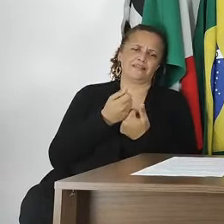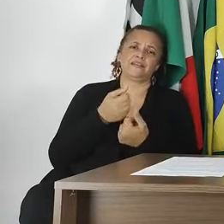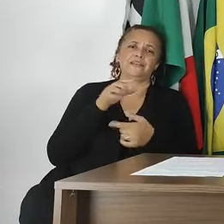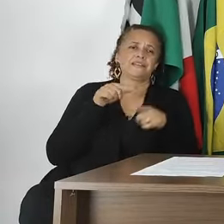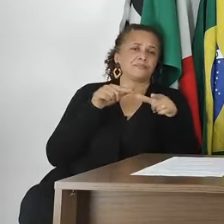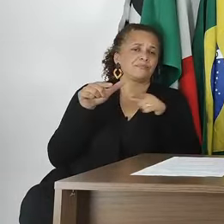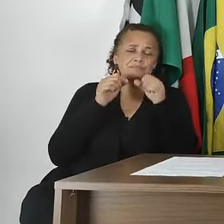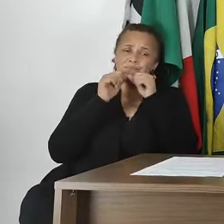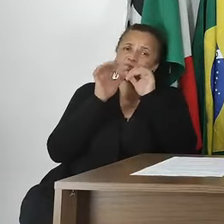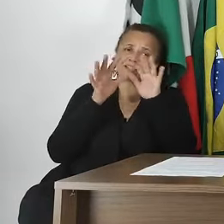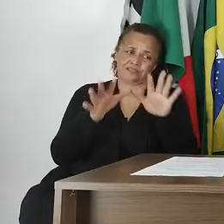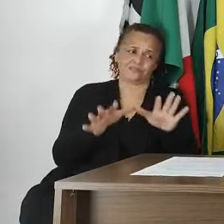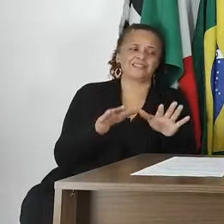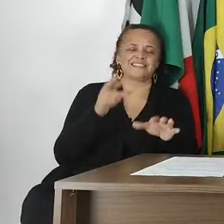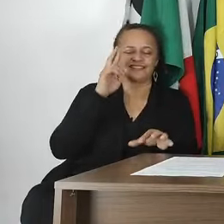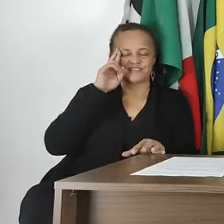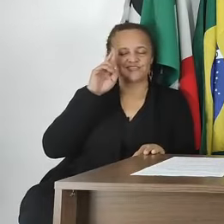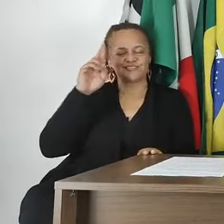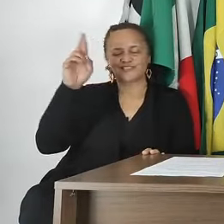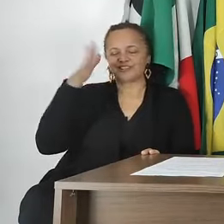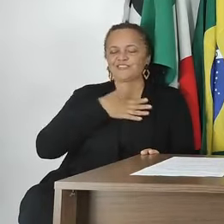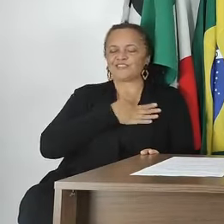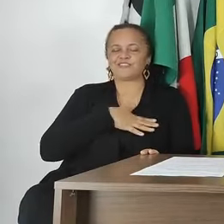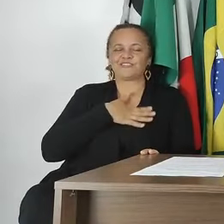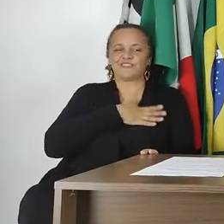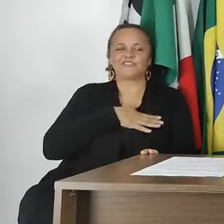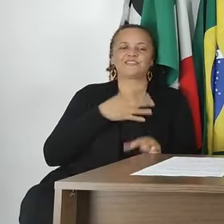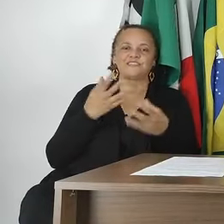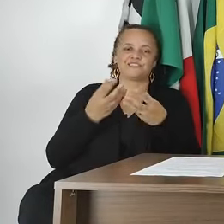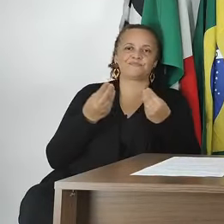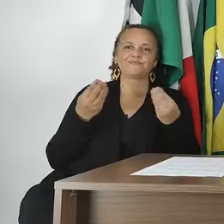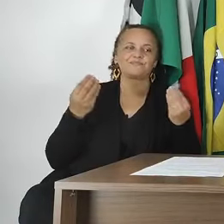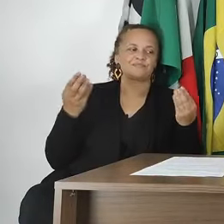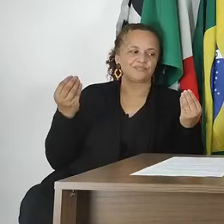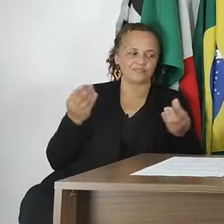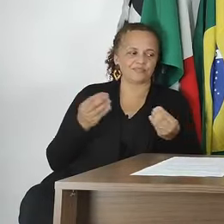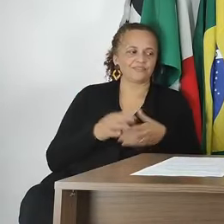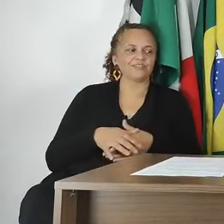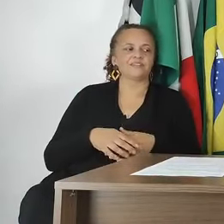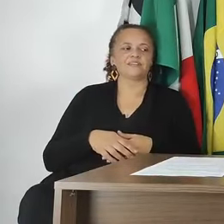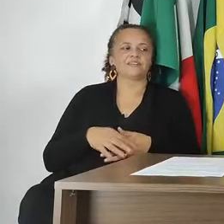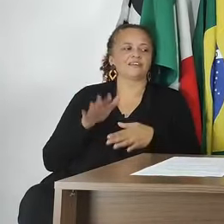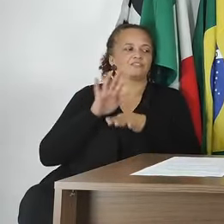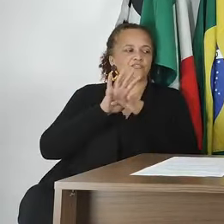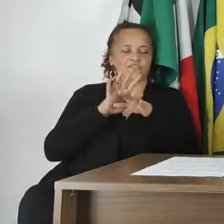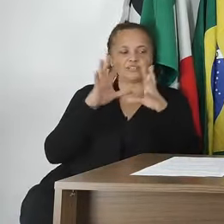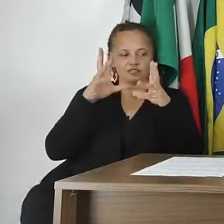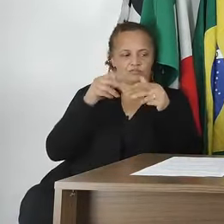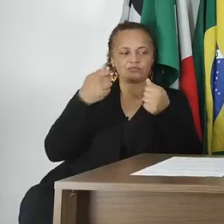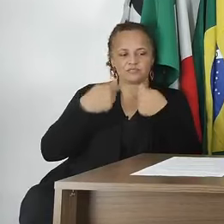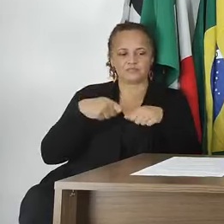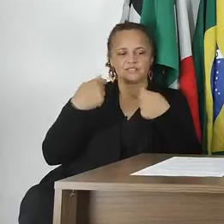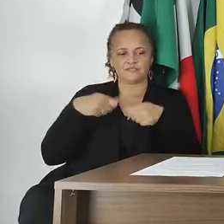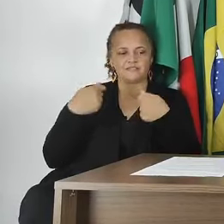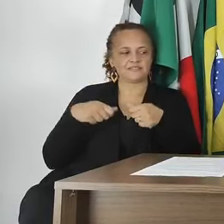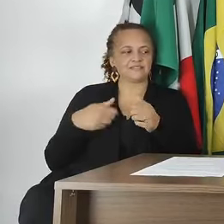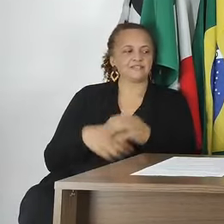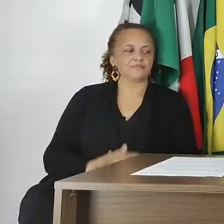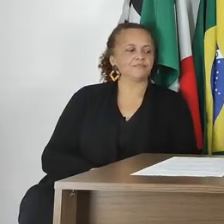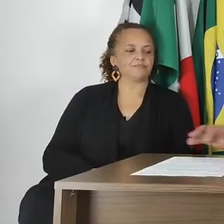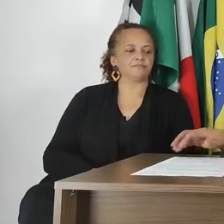abençoado, que é um trabalho que Deus se alegra muito em socorrer aqueles que realmente precisam. Tá bom, amados?